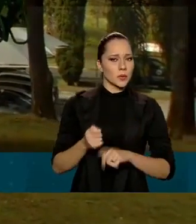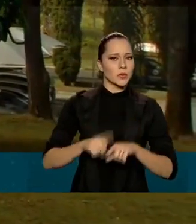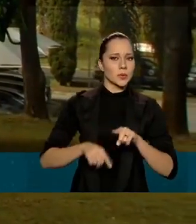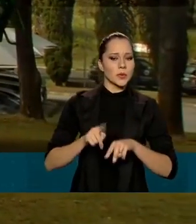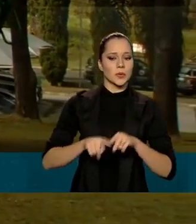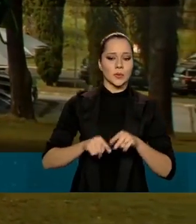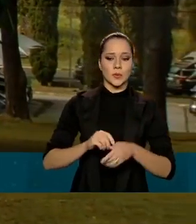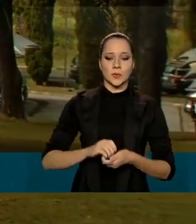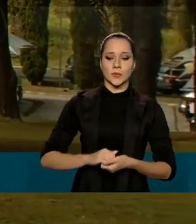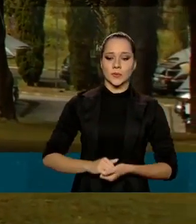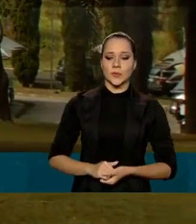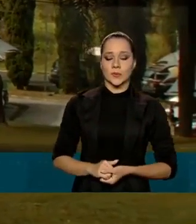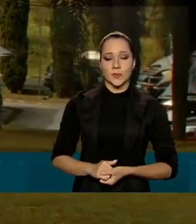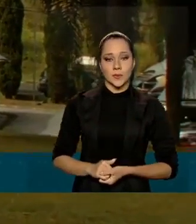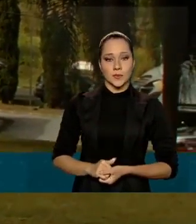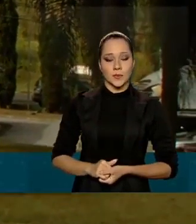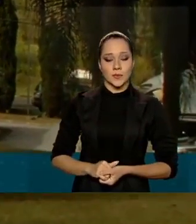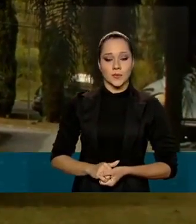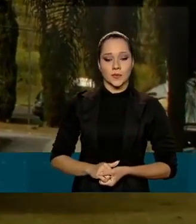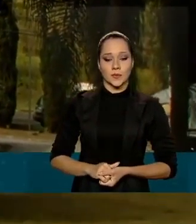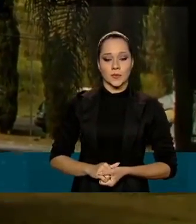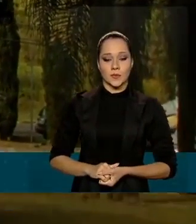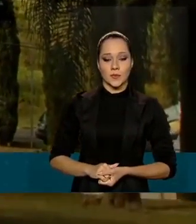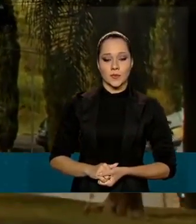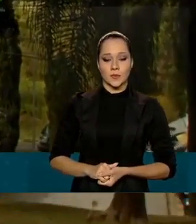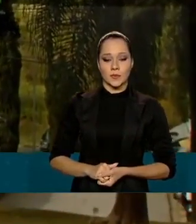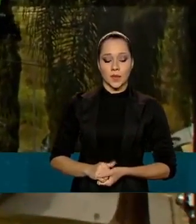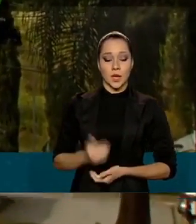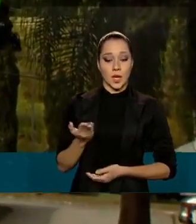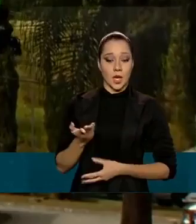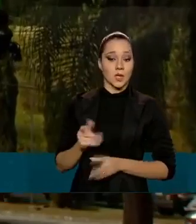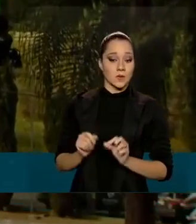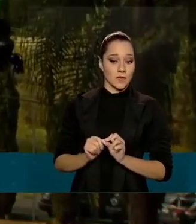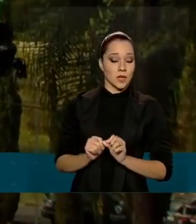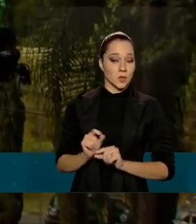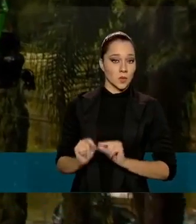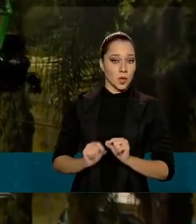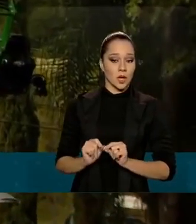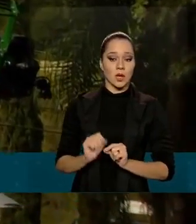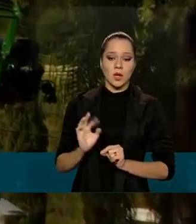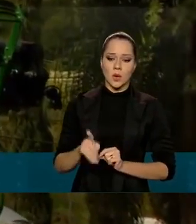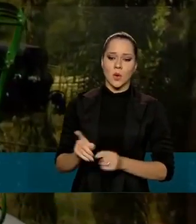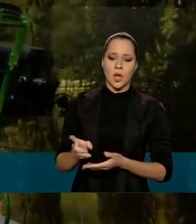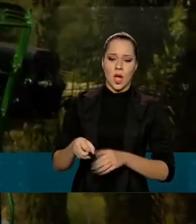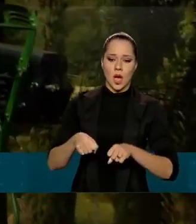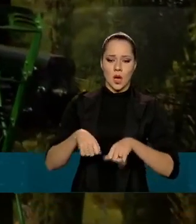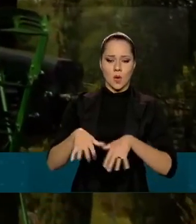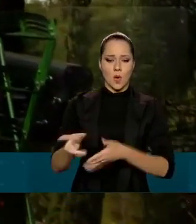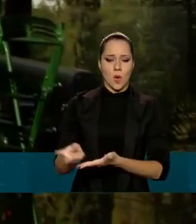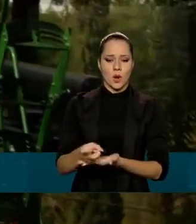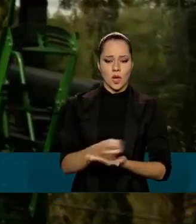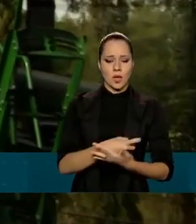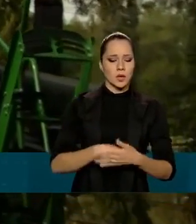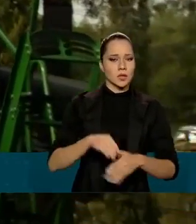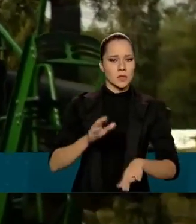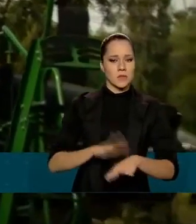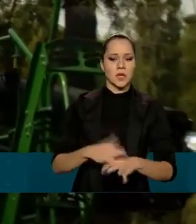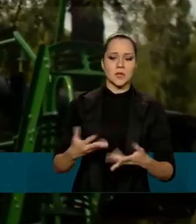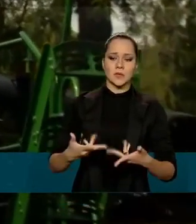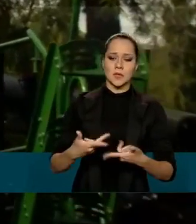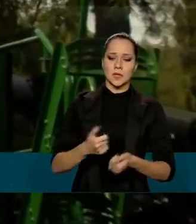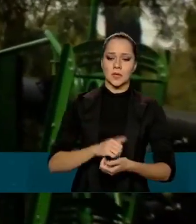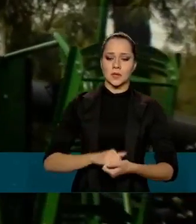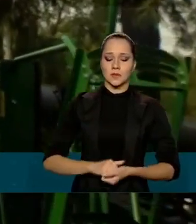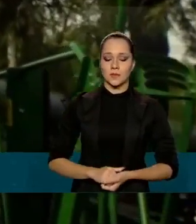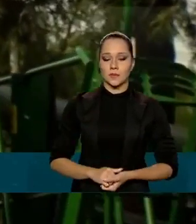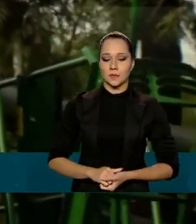produtos. E isso faz com que a própria colheita, né, a produção seja muito mais eficiente.